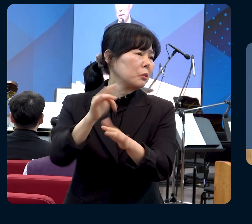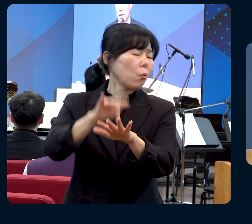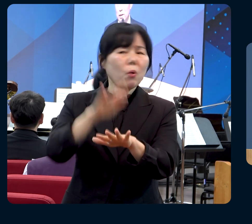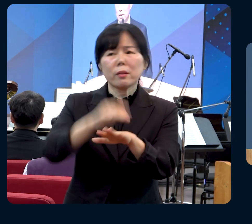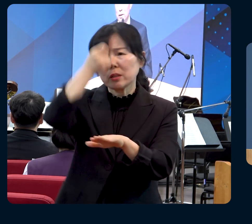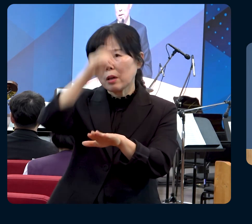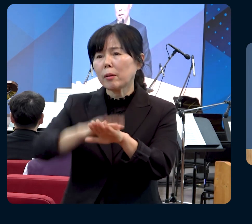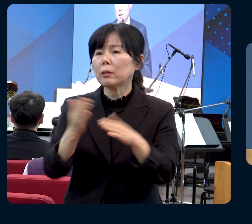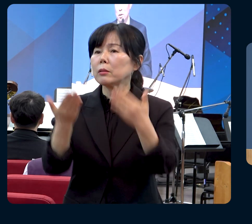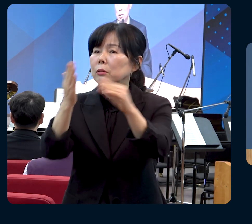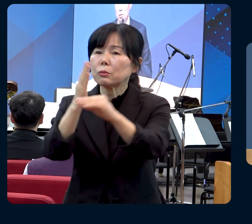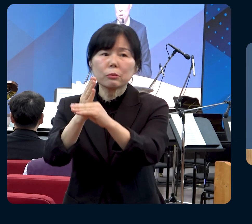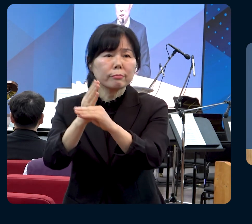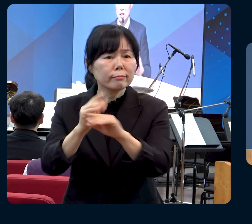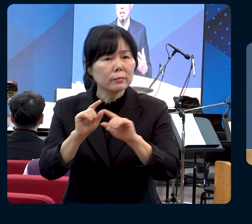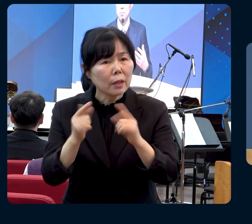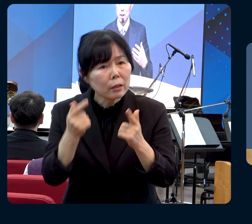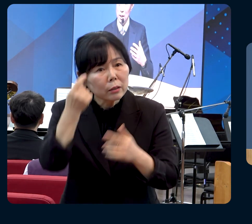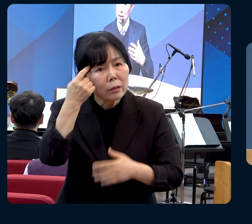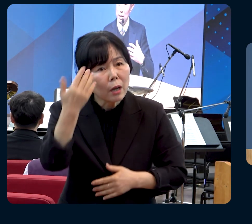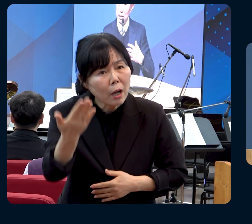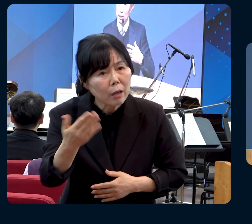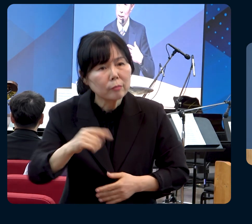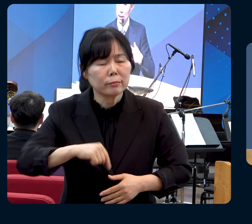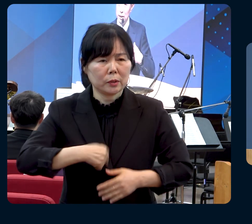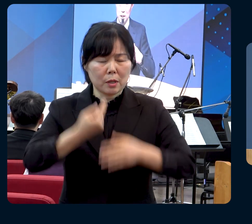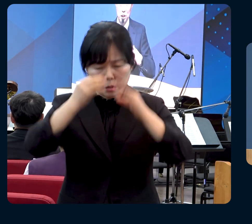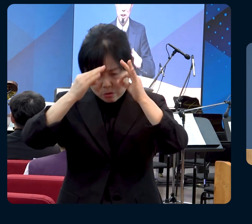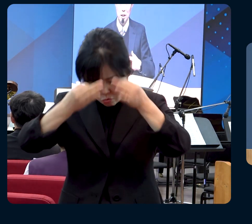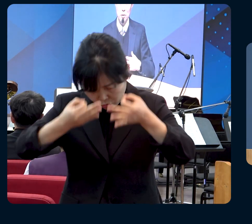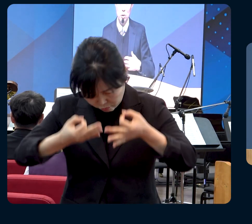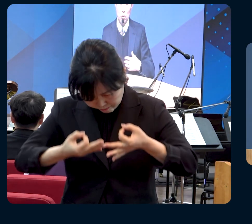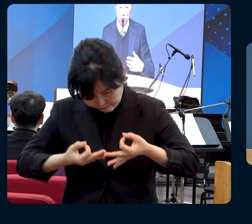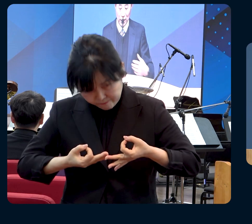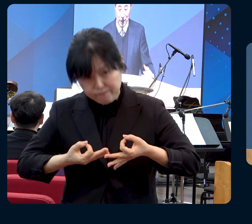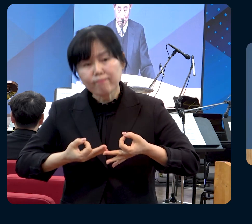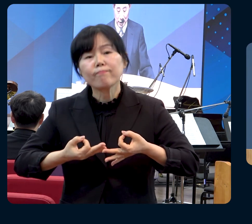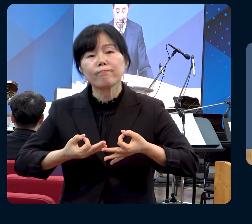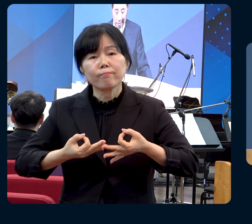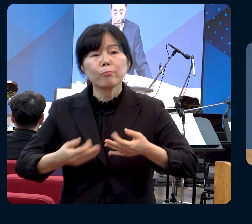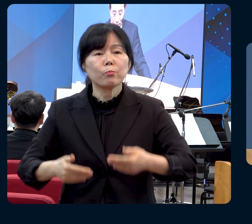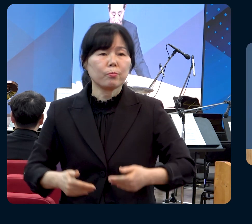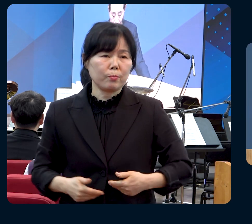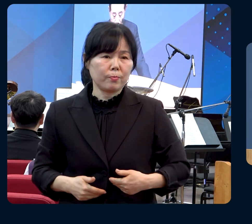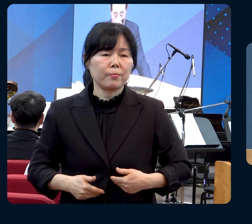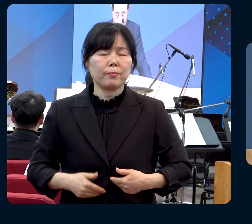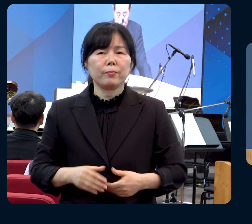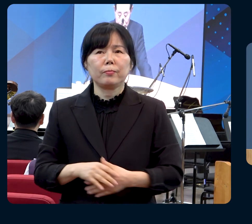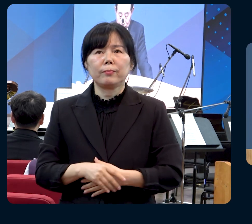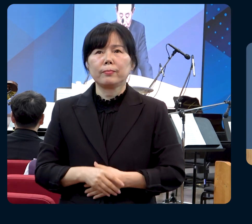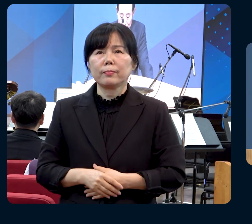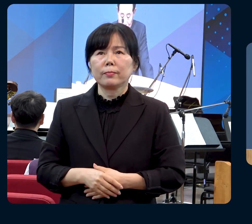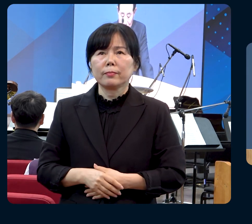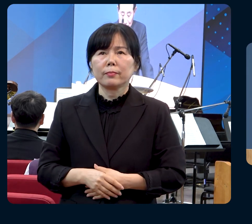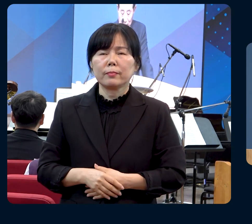아닌지 우리는 깊이 내 자신의 내면을 돌아봐야 합니다.